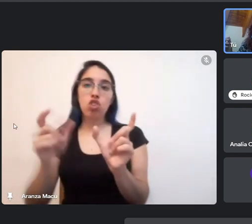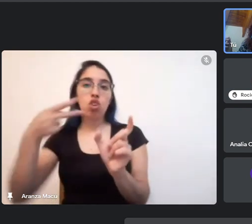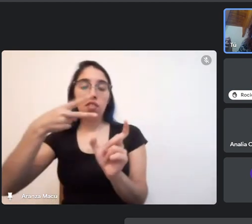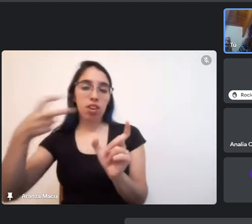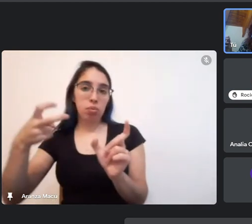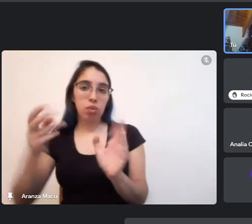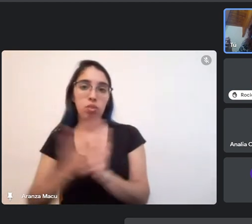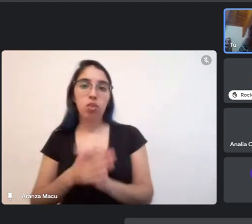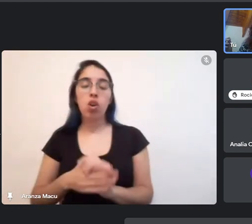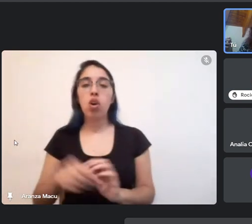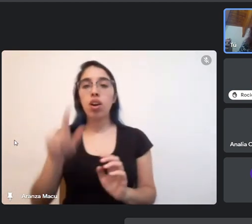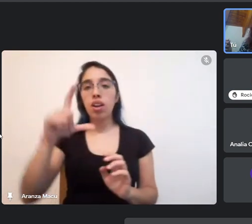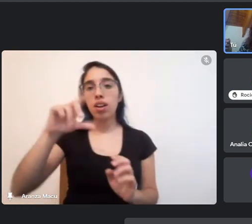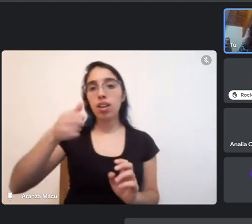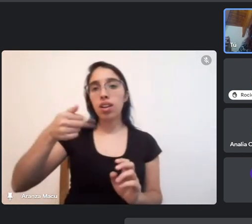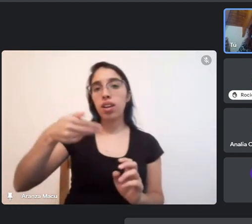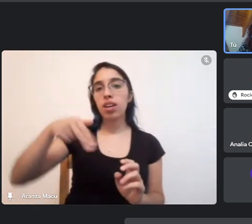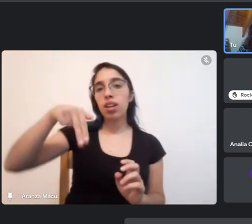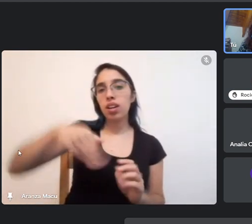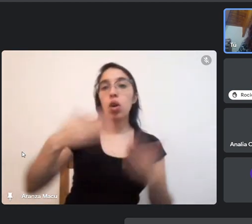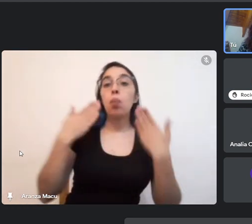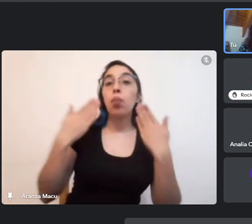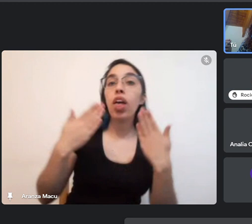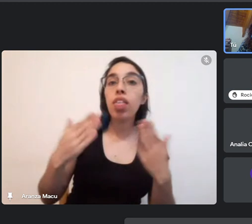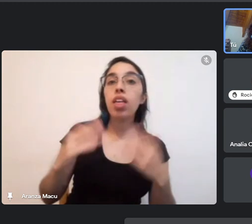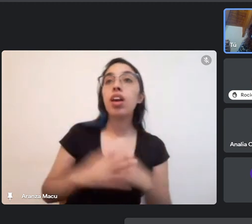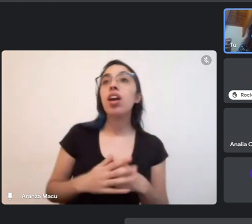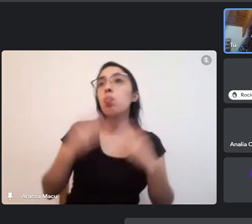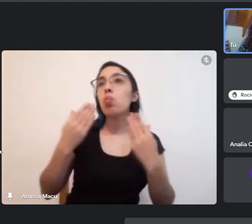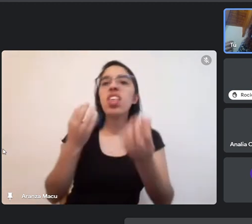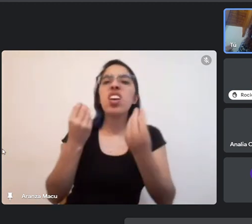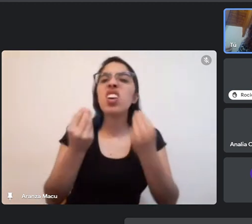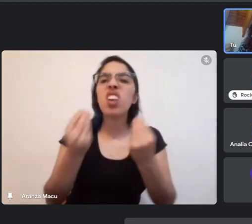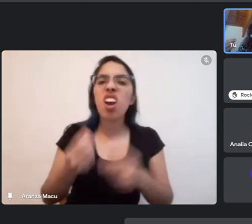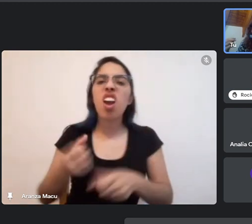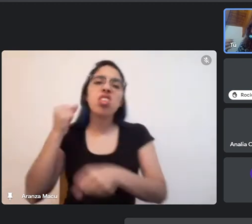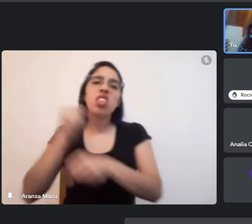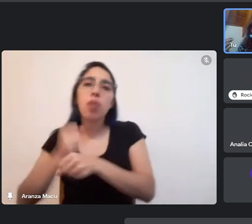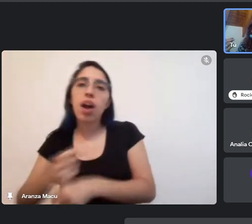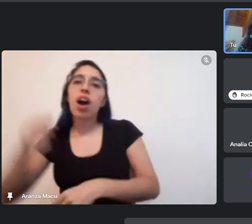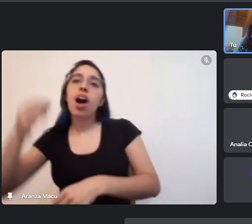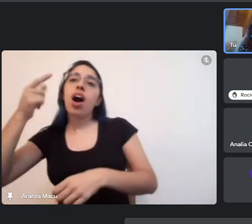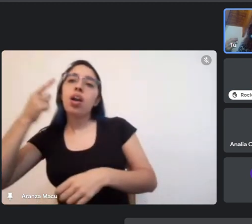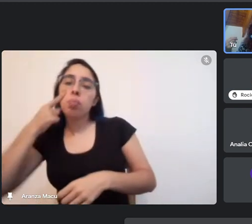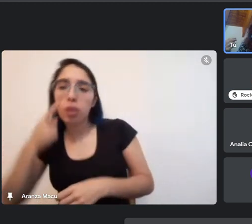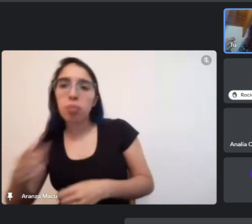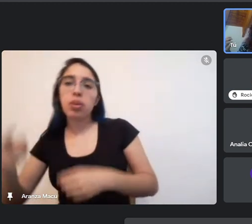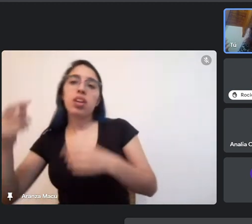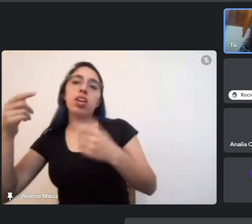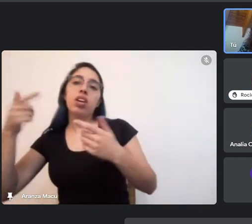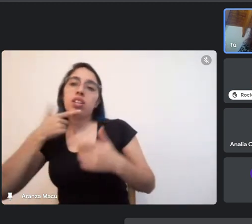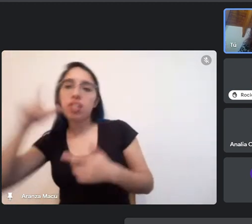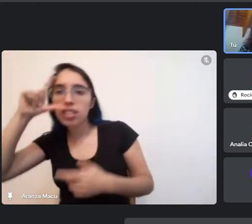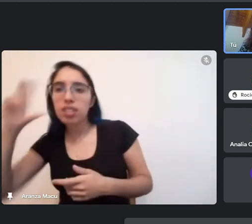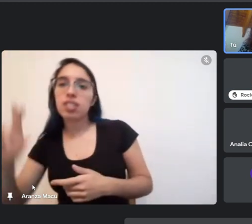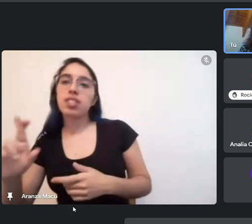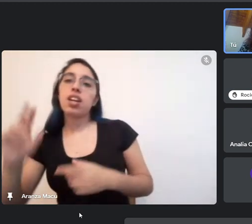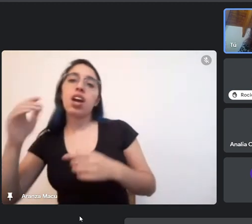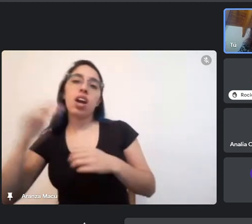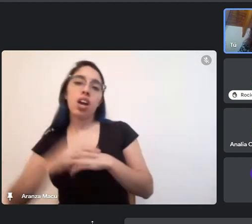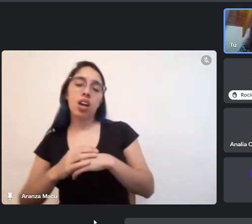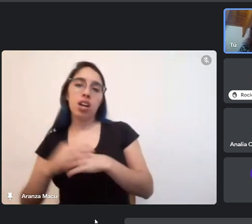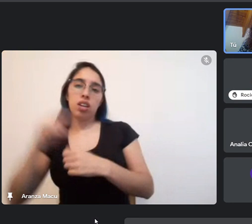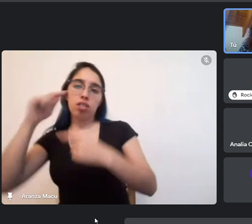ofrecer, puede vivir, puede trabajar, puede ser o estar, puede tener, puede hacer. ¿Sí?